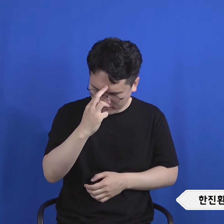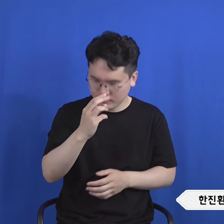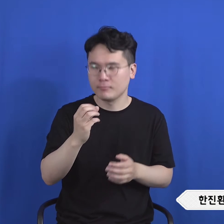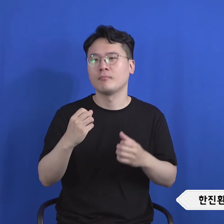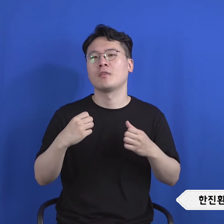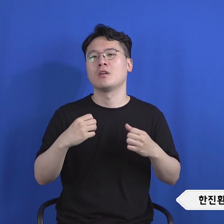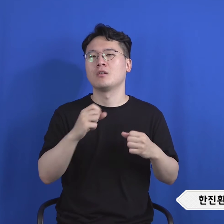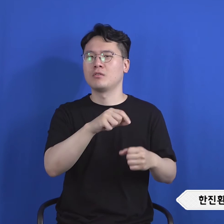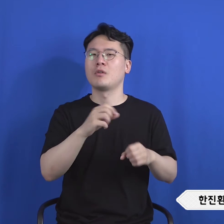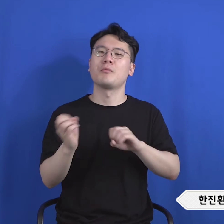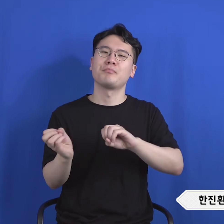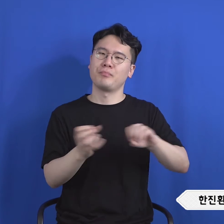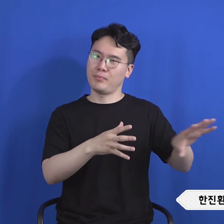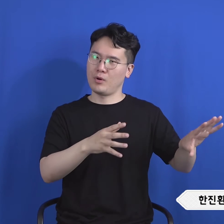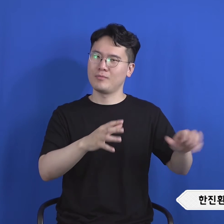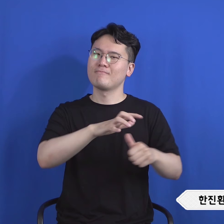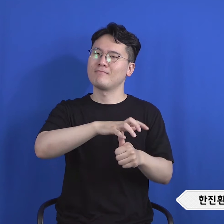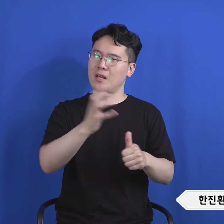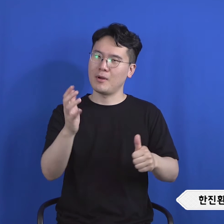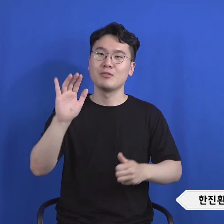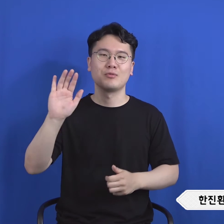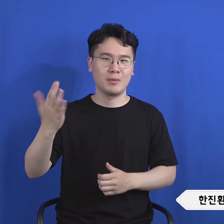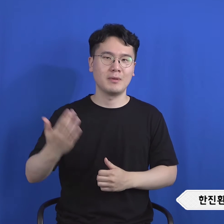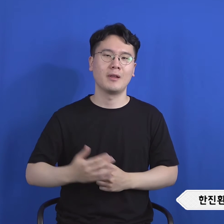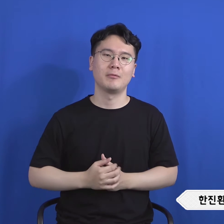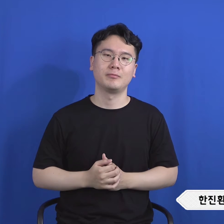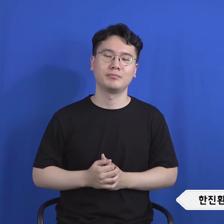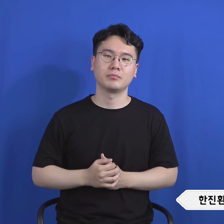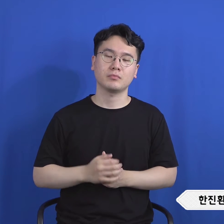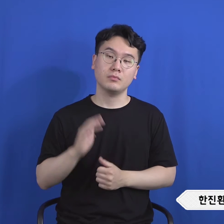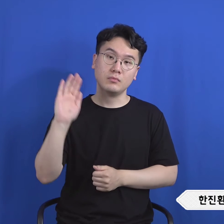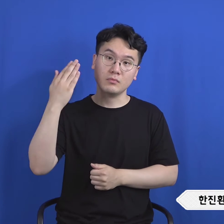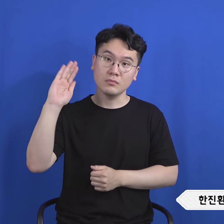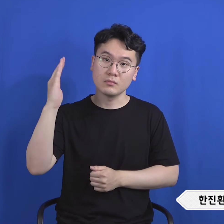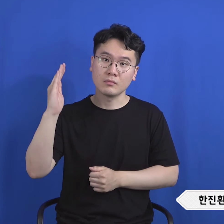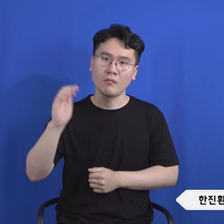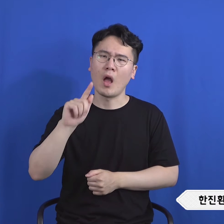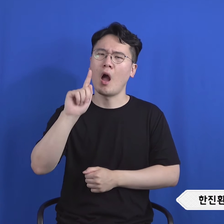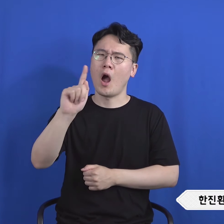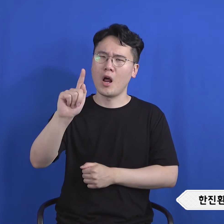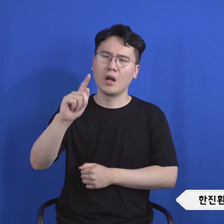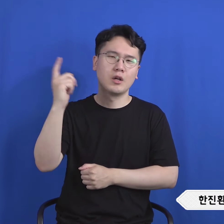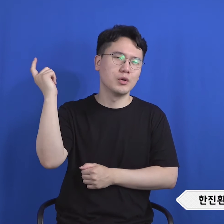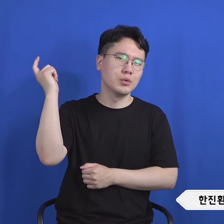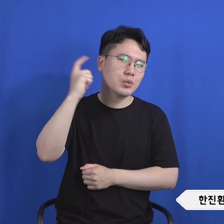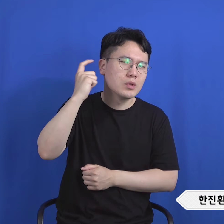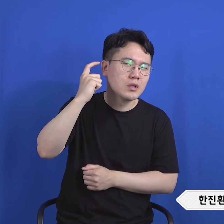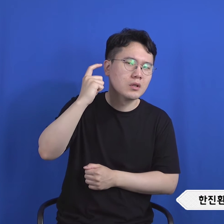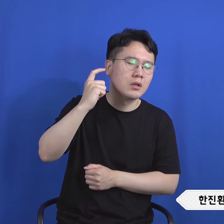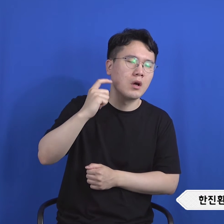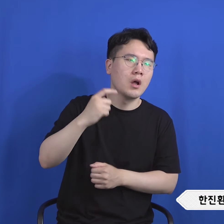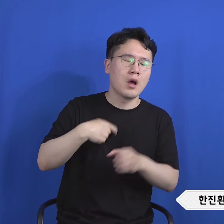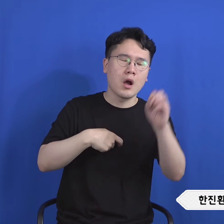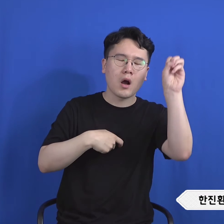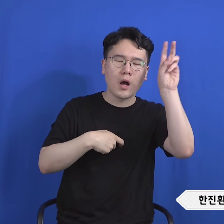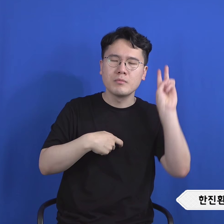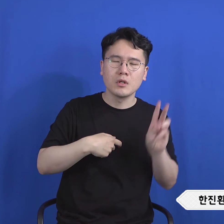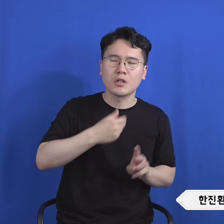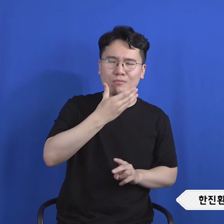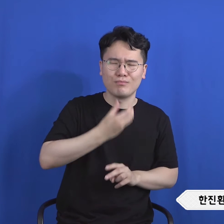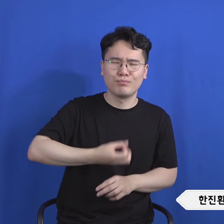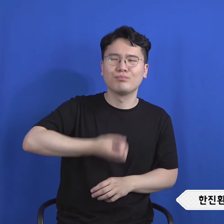요즘 같은 세상은 단 한 번의 소식으로 내 인생이 불행의 나락으로 떨어질 수 있습니다. 밤